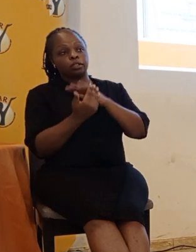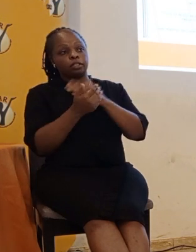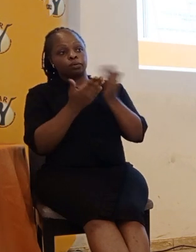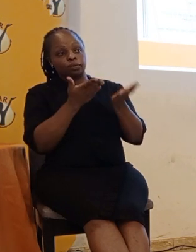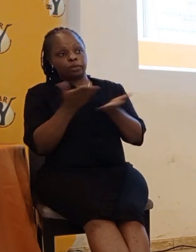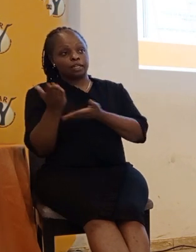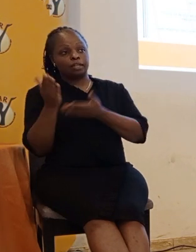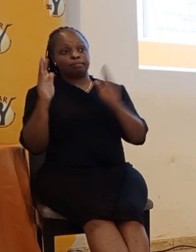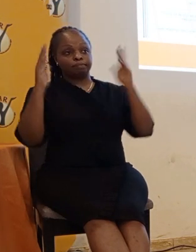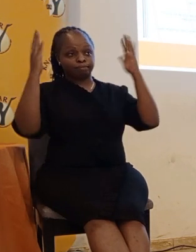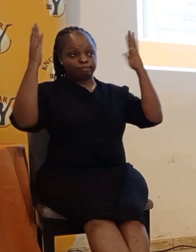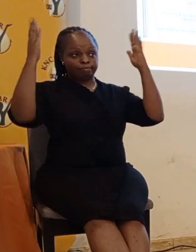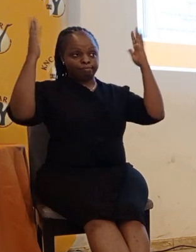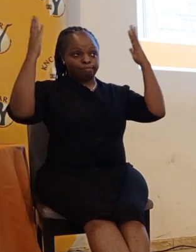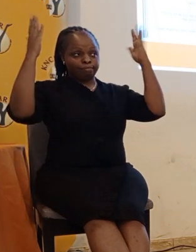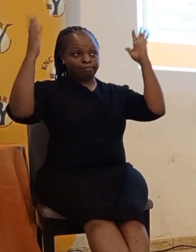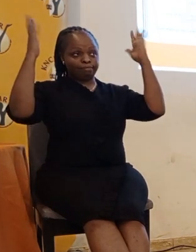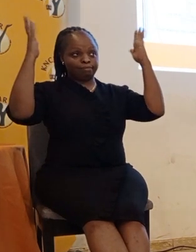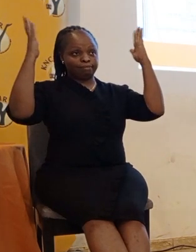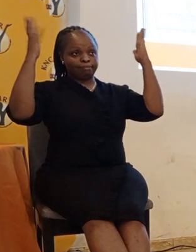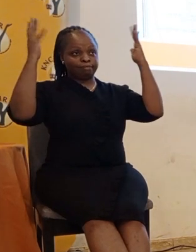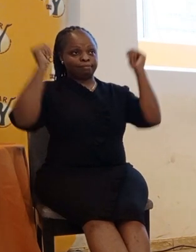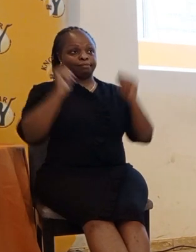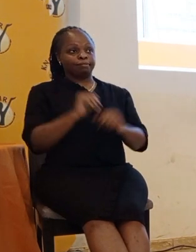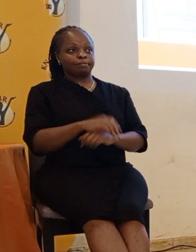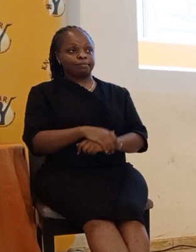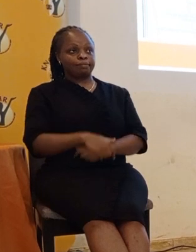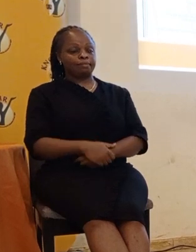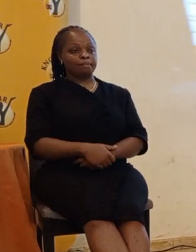mwenyekiti. Asante sana.